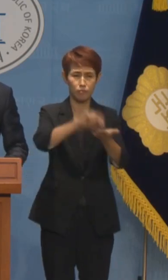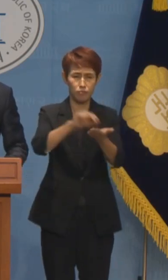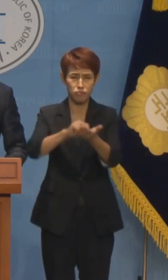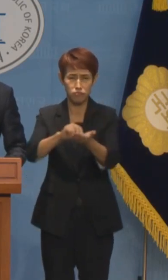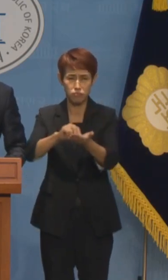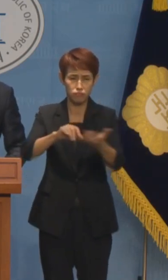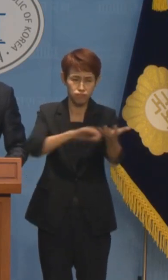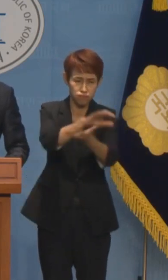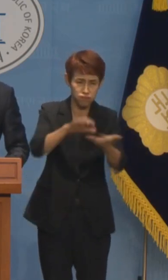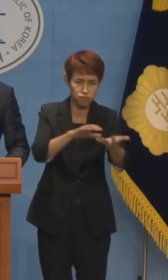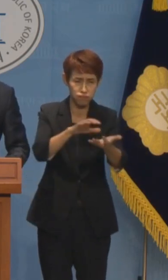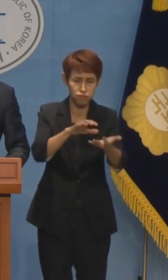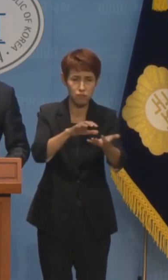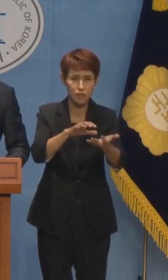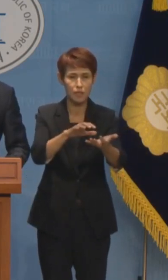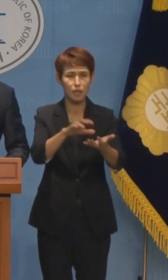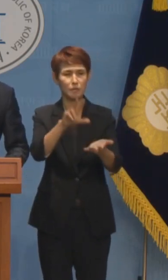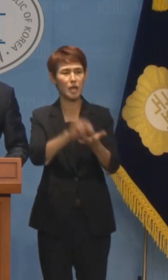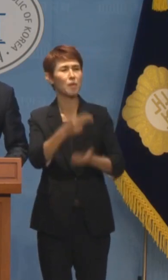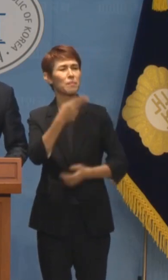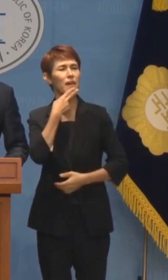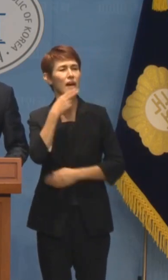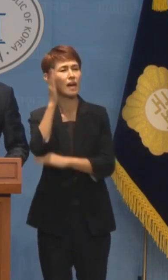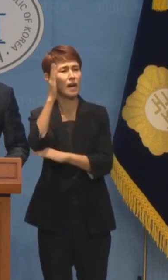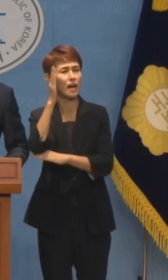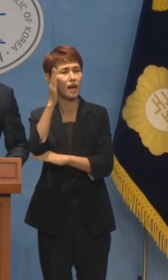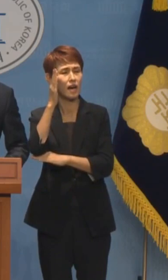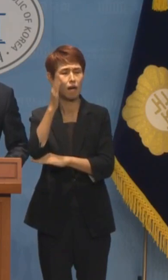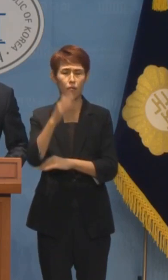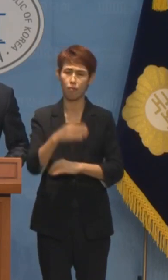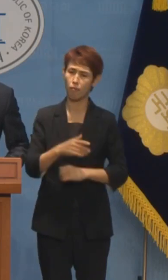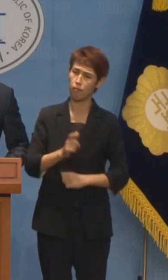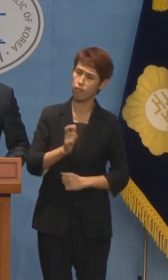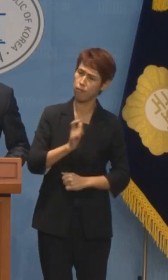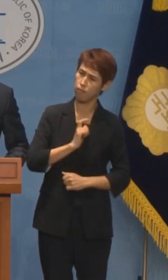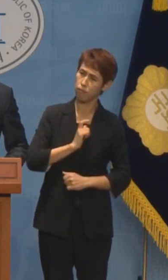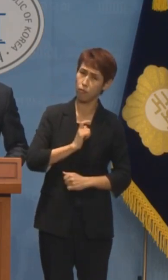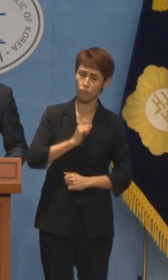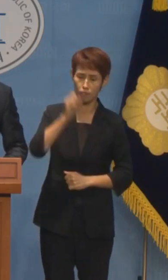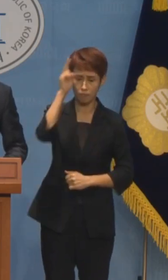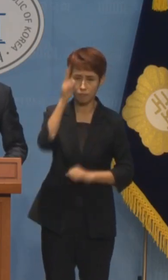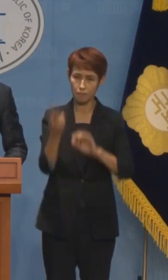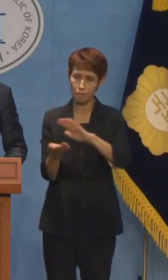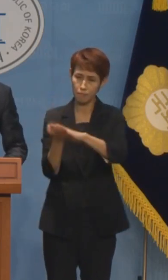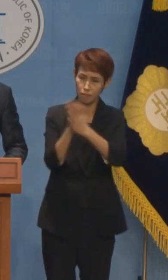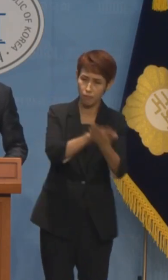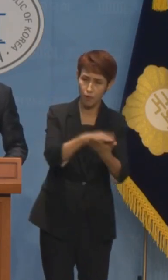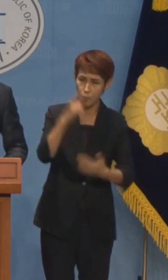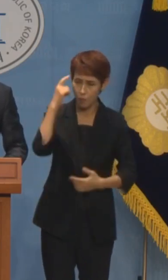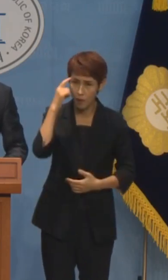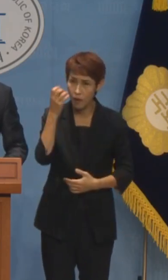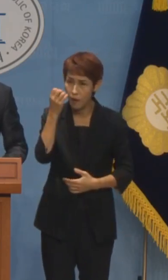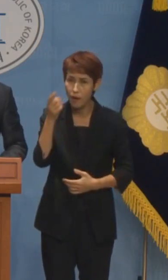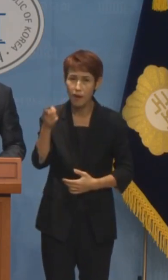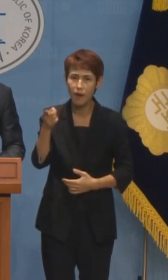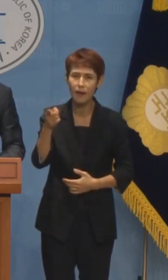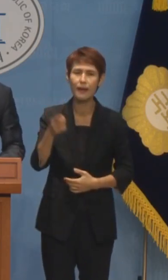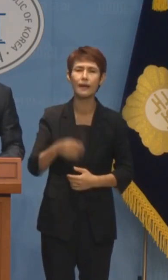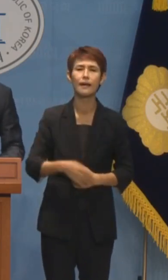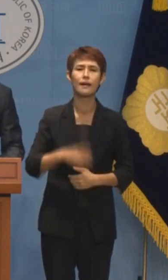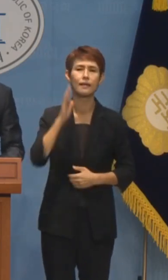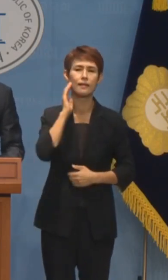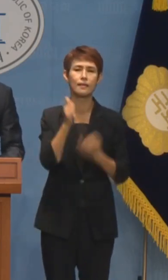부인하던 여당의 입장 변화에 의구심이 드는 것 또한 사실입니다 김건희 여사의 선거 개입 의혹이